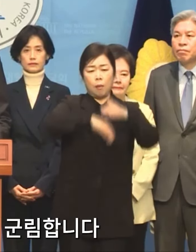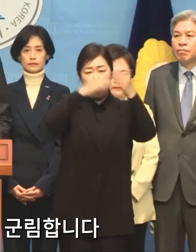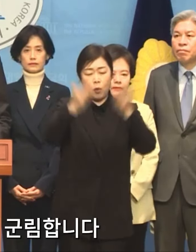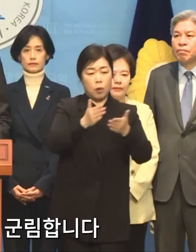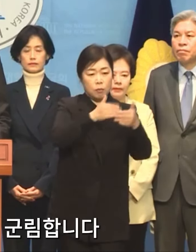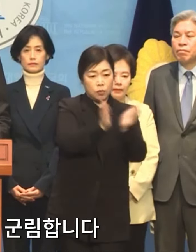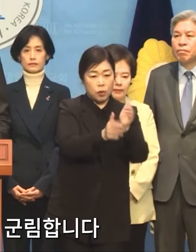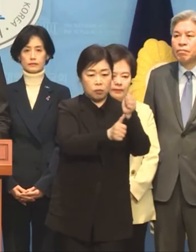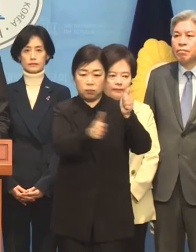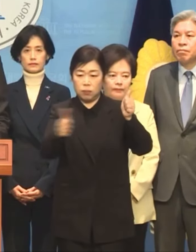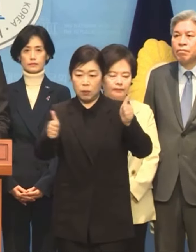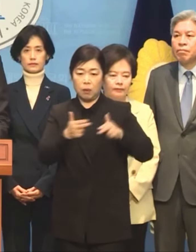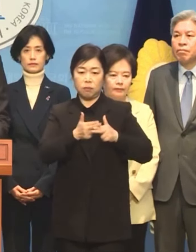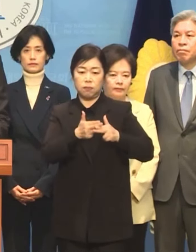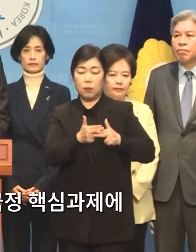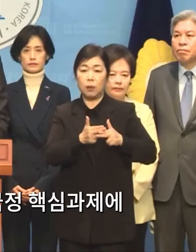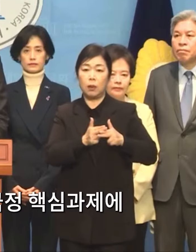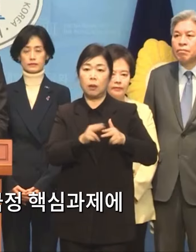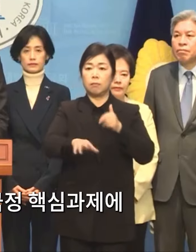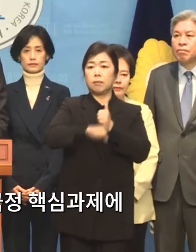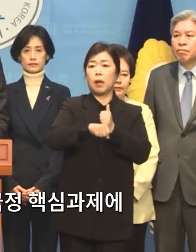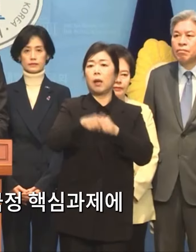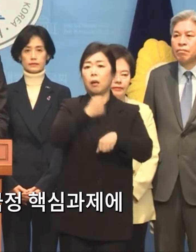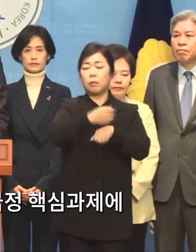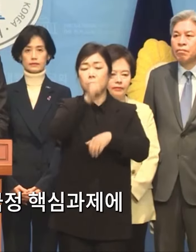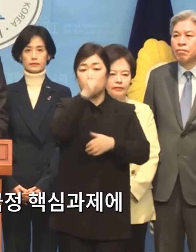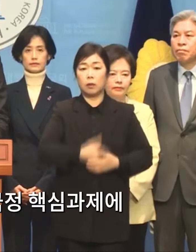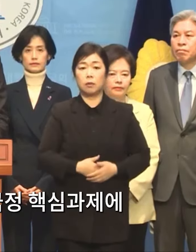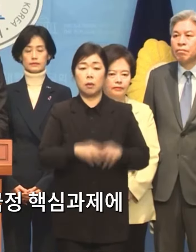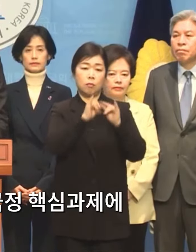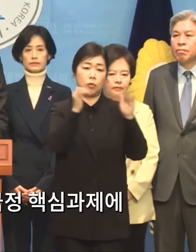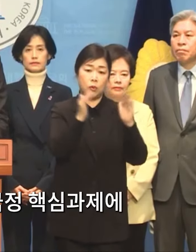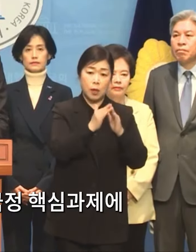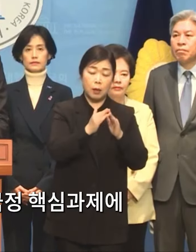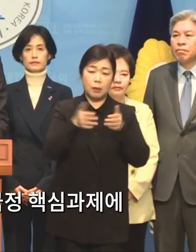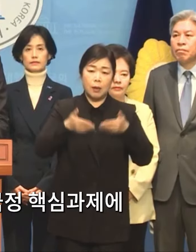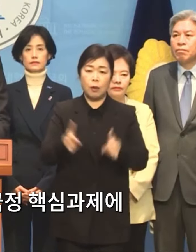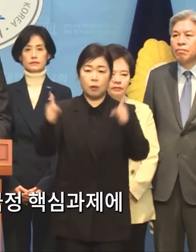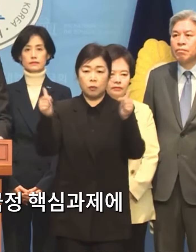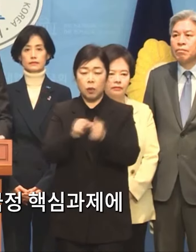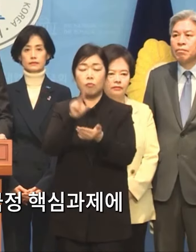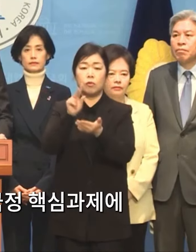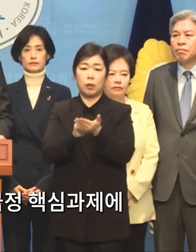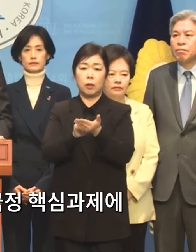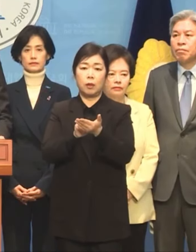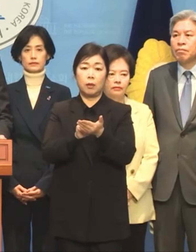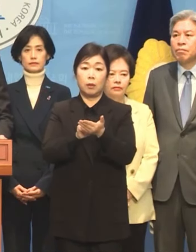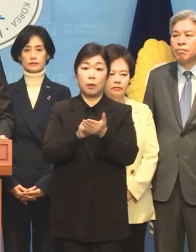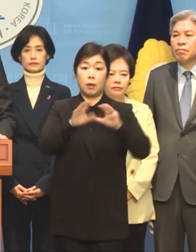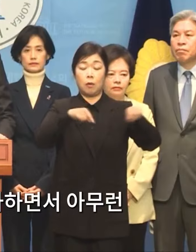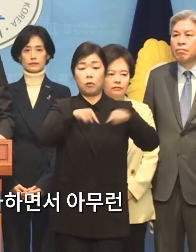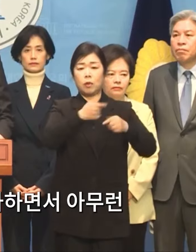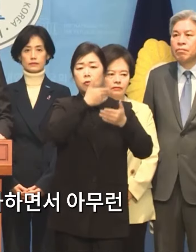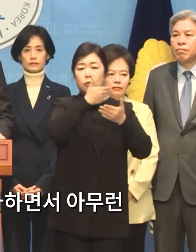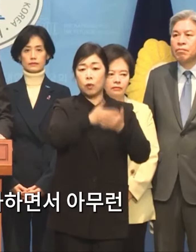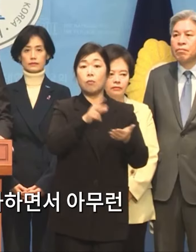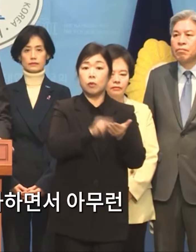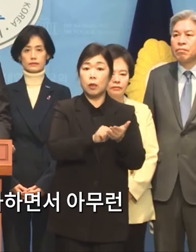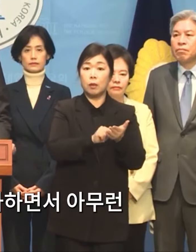부 합니다 부동산 문제 저출산 문제 등 국정 핵심 과제에 있어